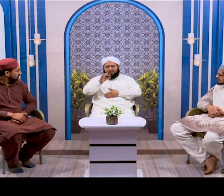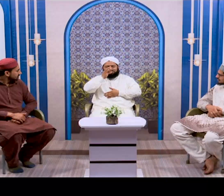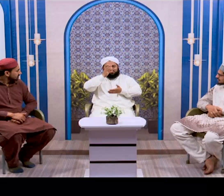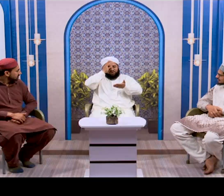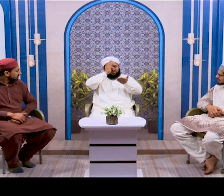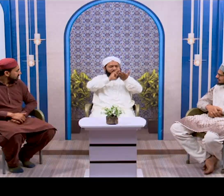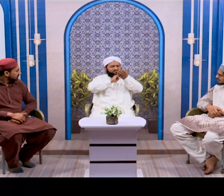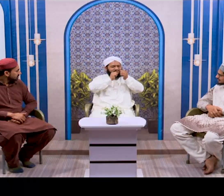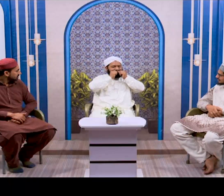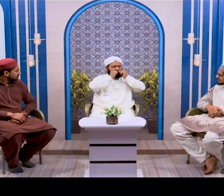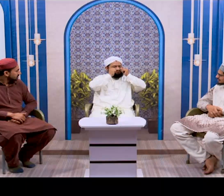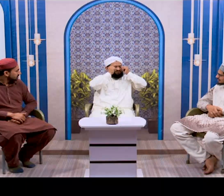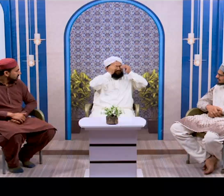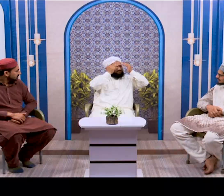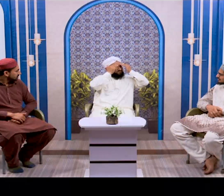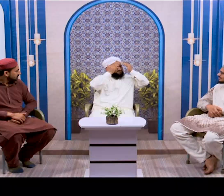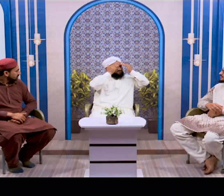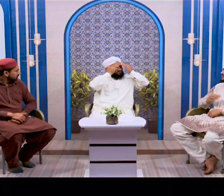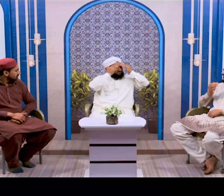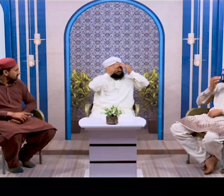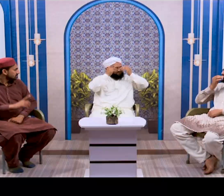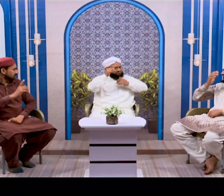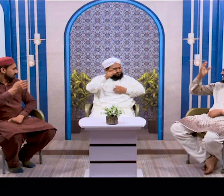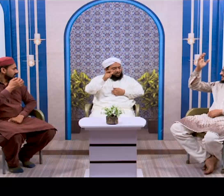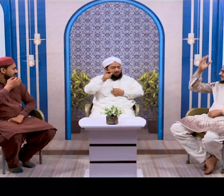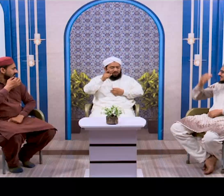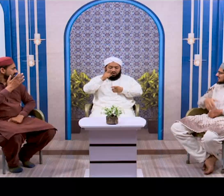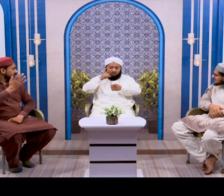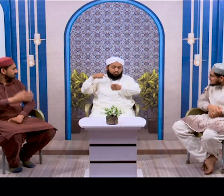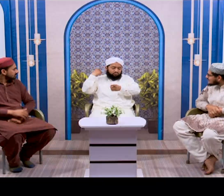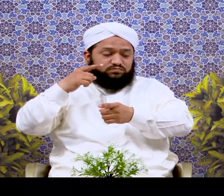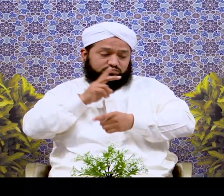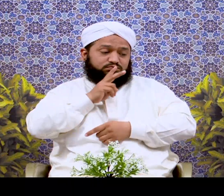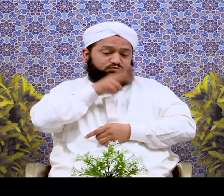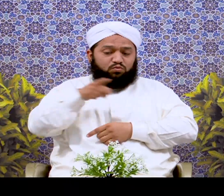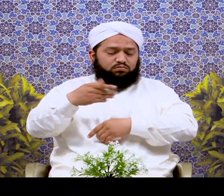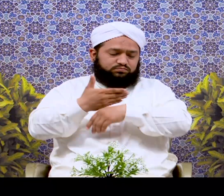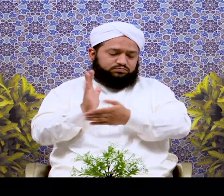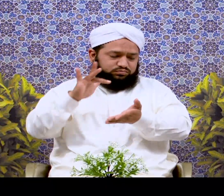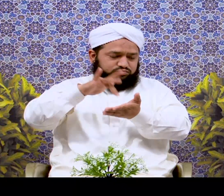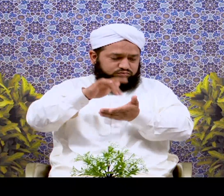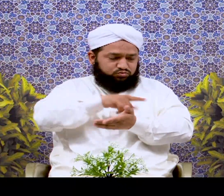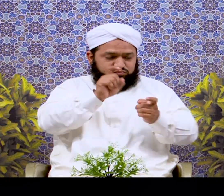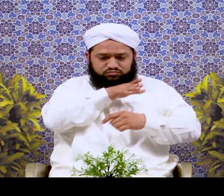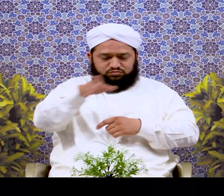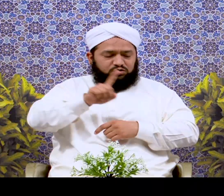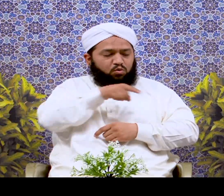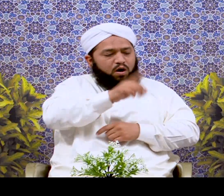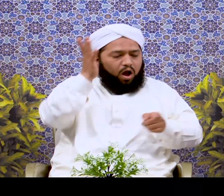لائے؟ رسول اکرم صلی اللہ علیہ وآلہ وصحبہ وسلم نے کنیز کی سفارش فرمائی، مگر وہ غیر مسلم